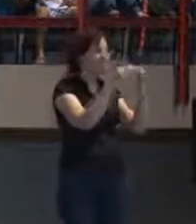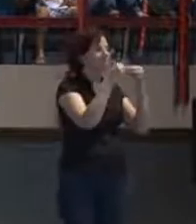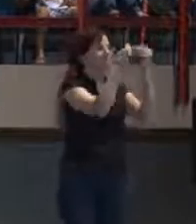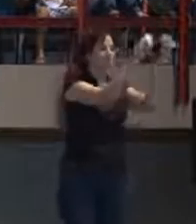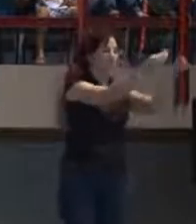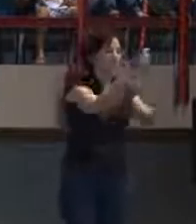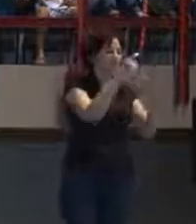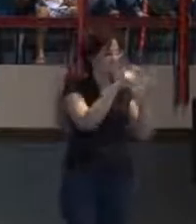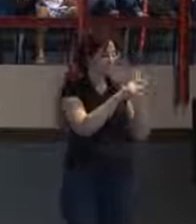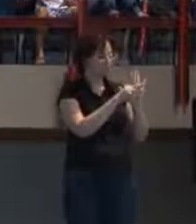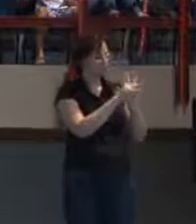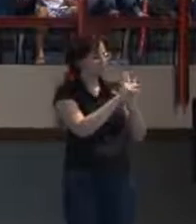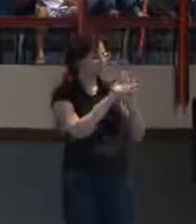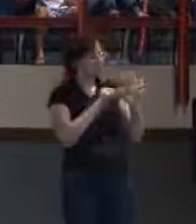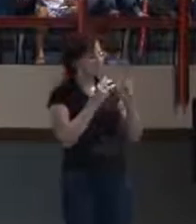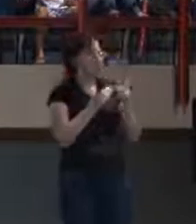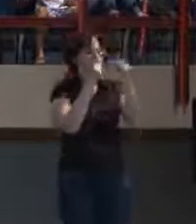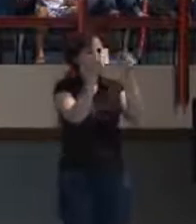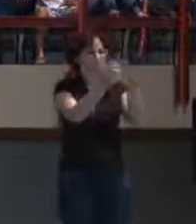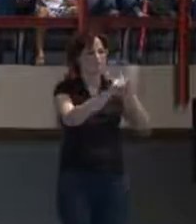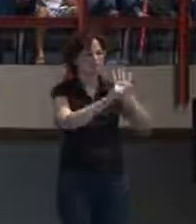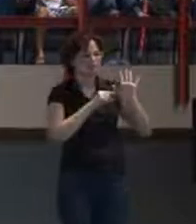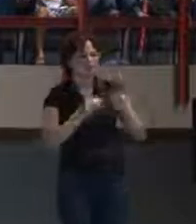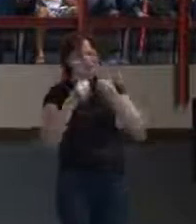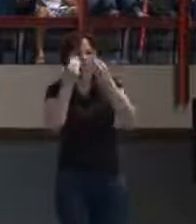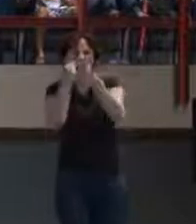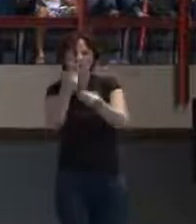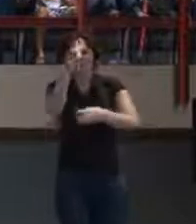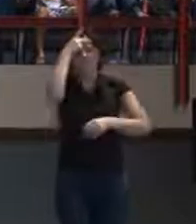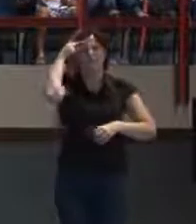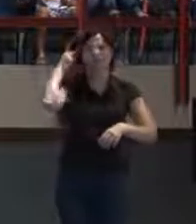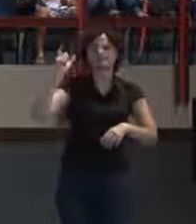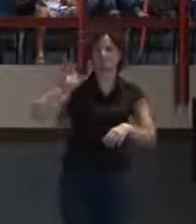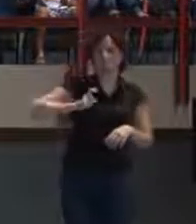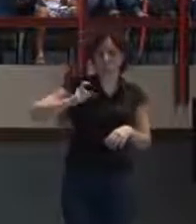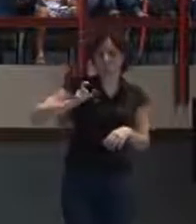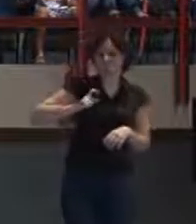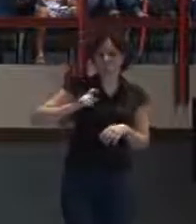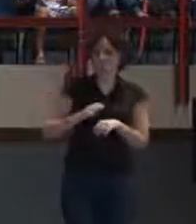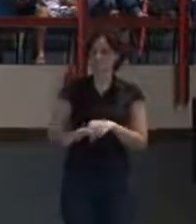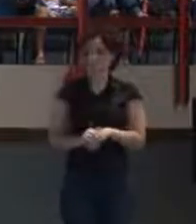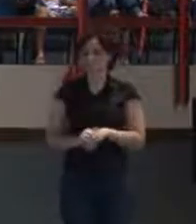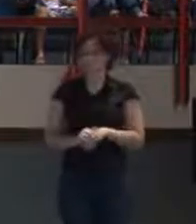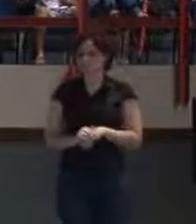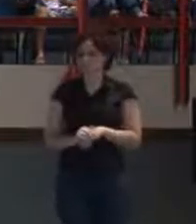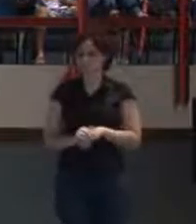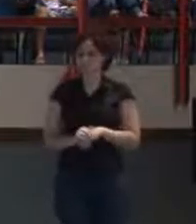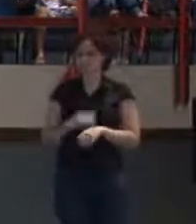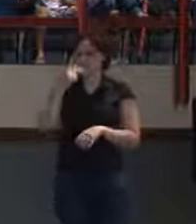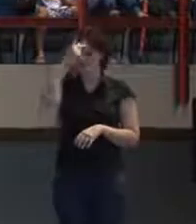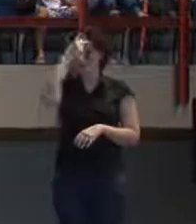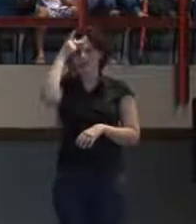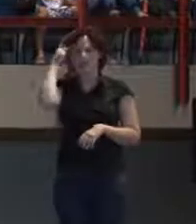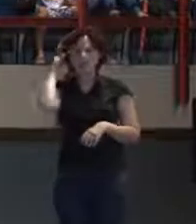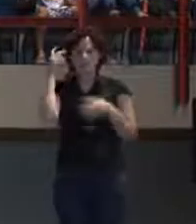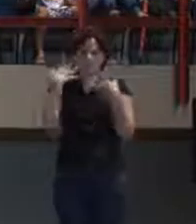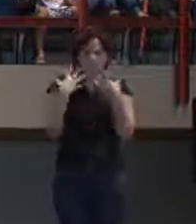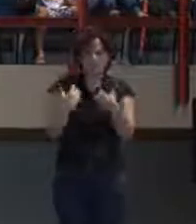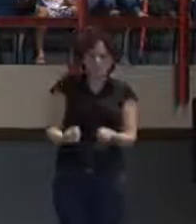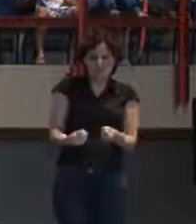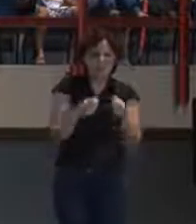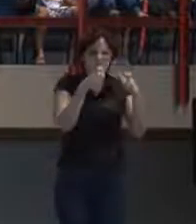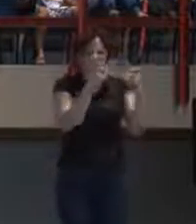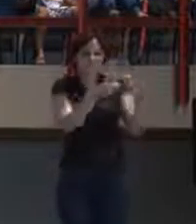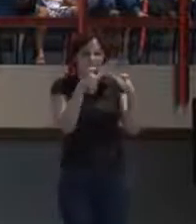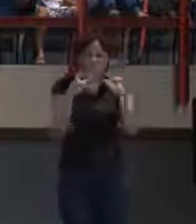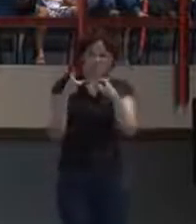sabem que a grande maioria desses caras que ganharam as capitanias nem acabaram vindo para o Brasil. Alguns vieram,